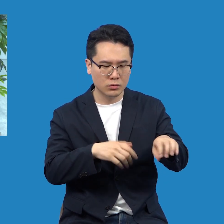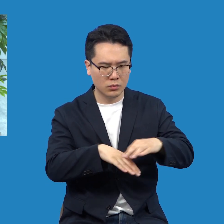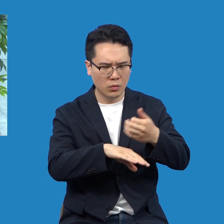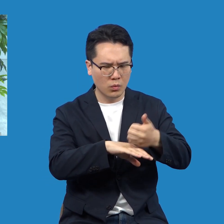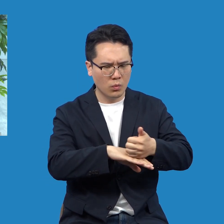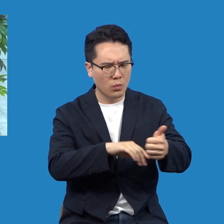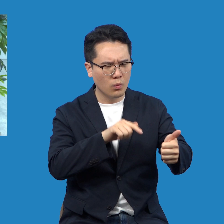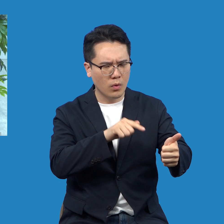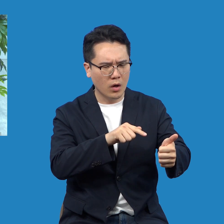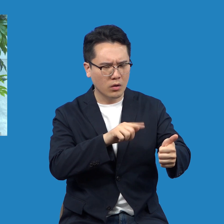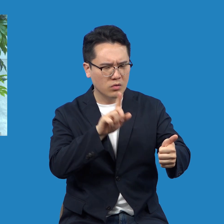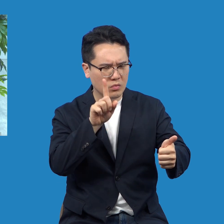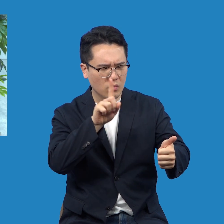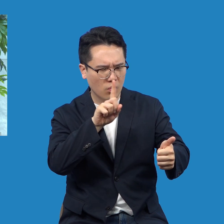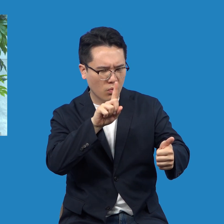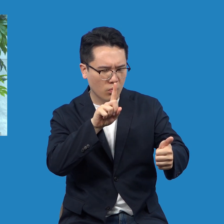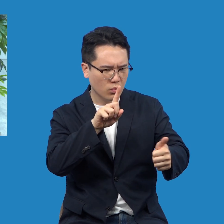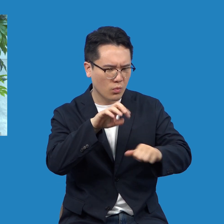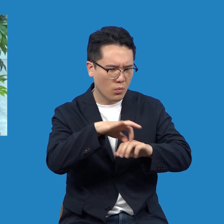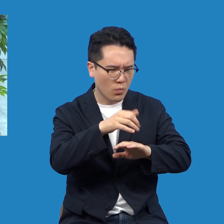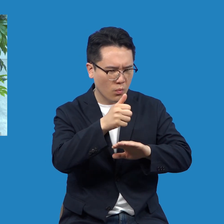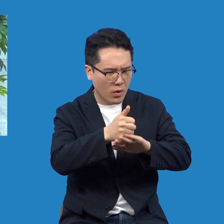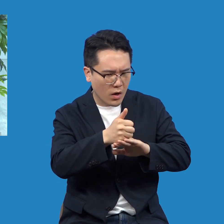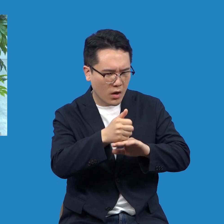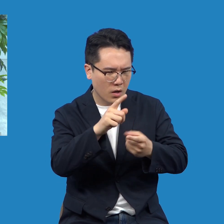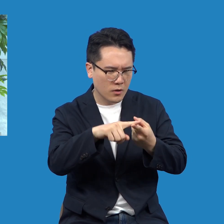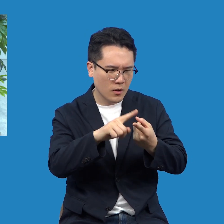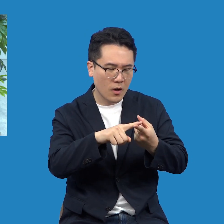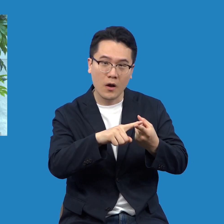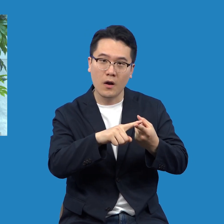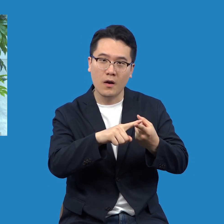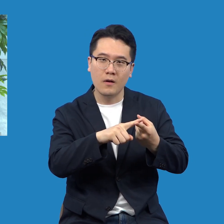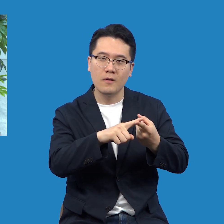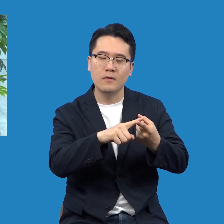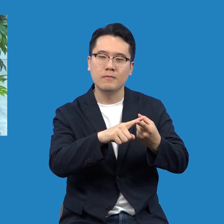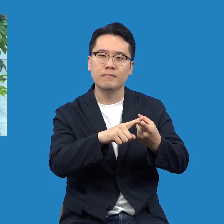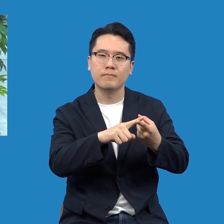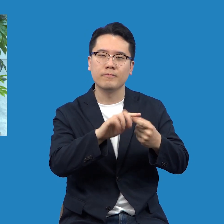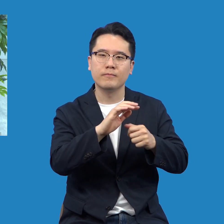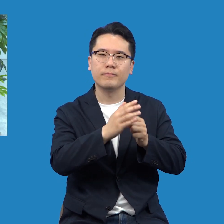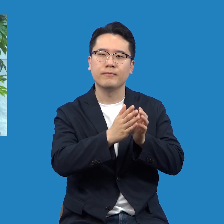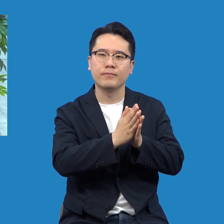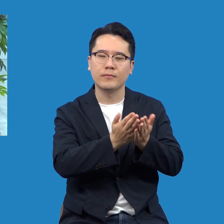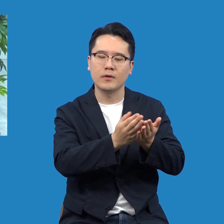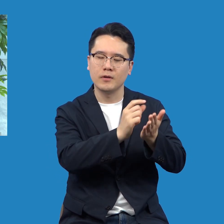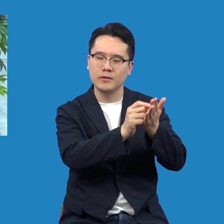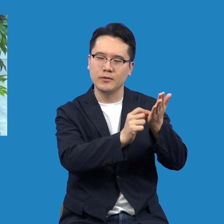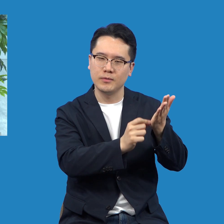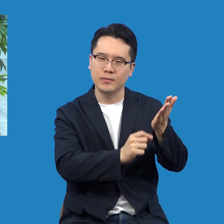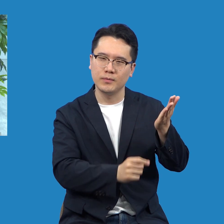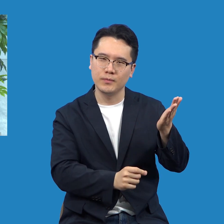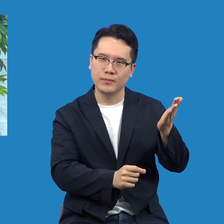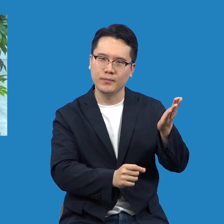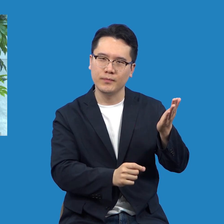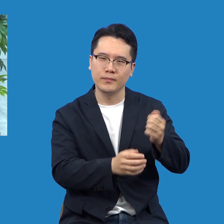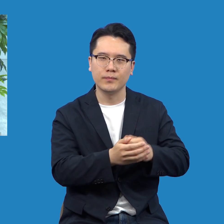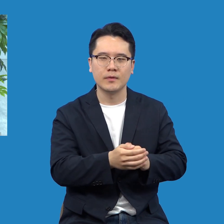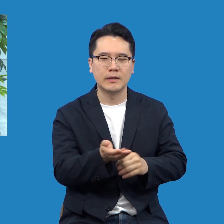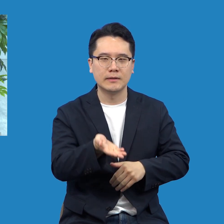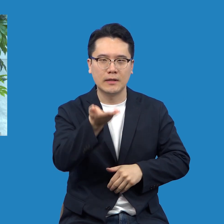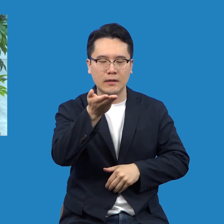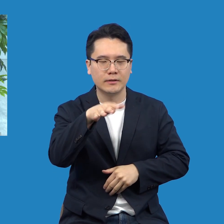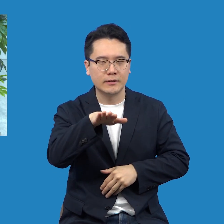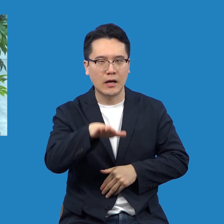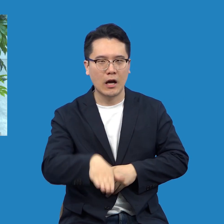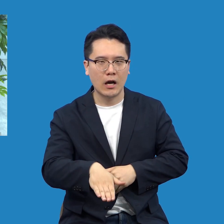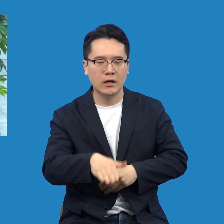이야기가 열왕기 이야기입니다. 상하로 구분되어 있죠. 그럴 때 그 판단 기준이